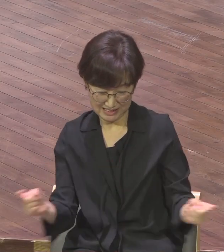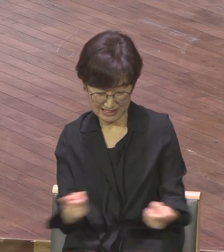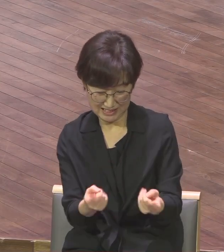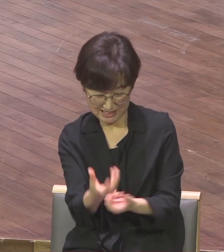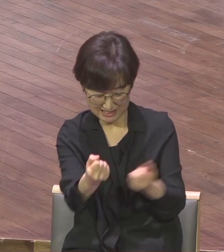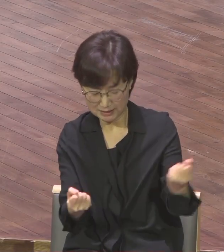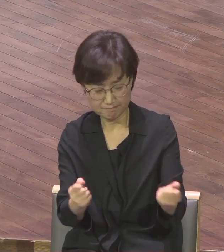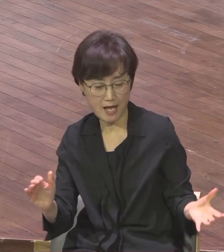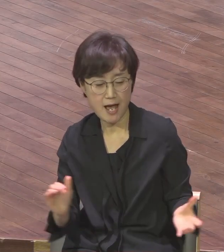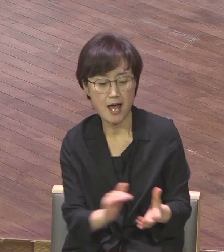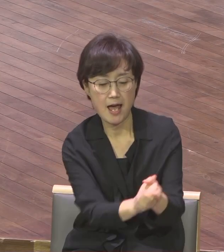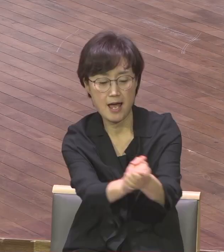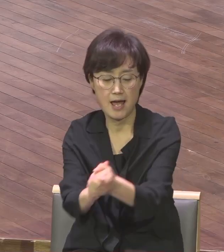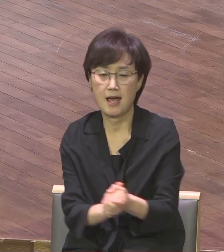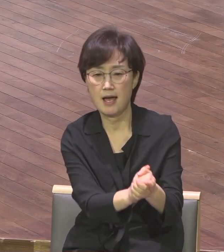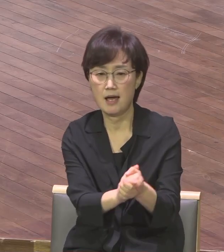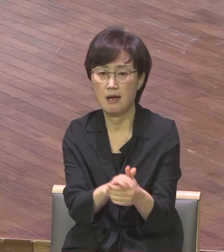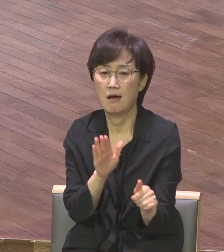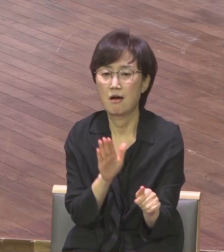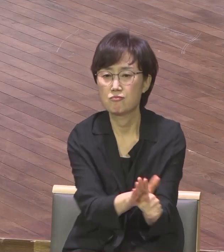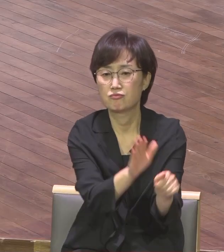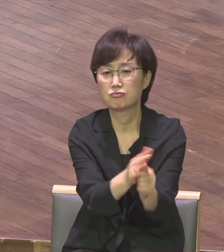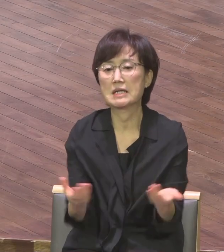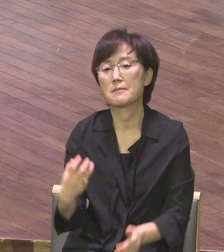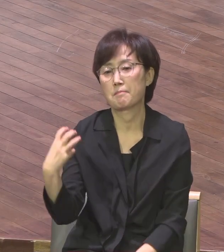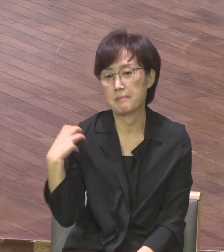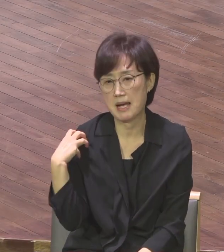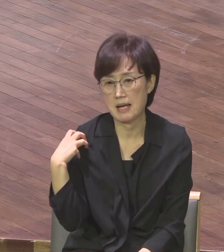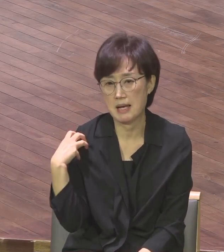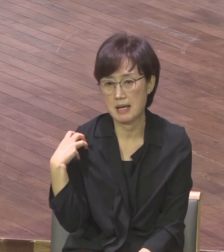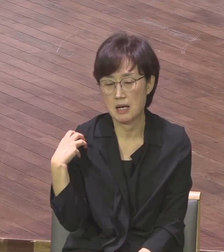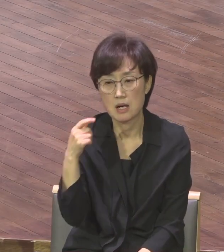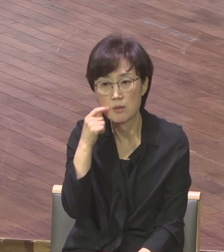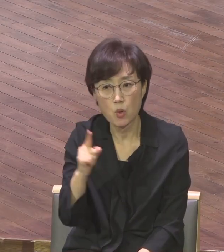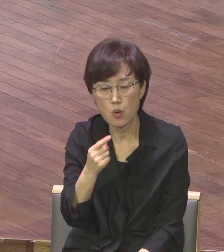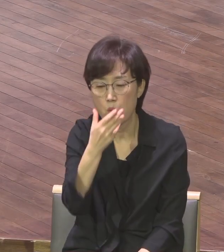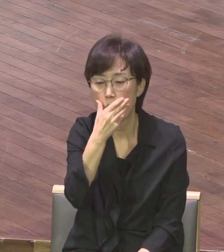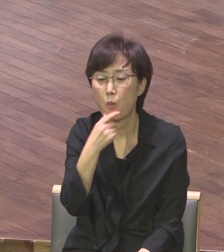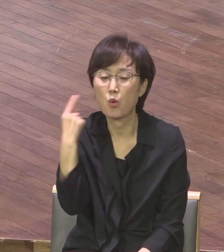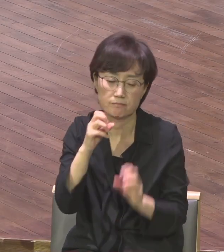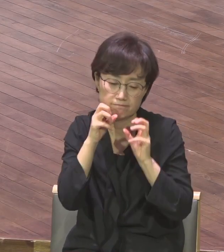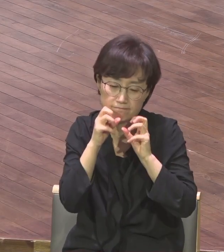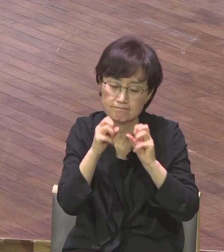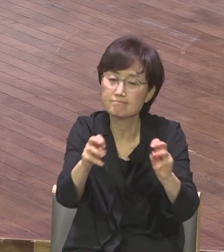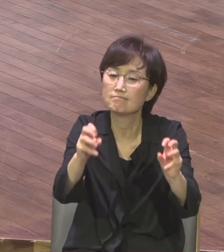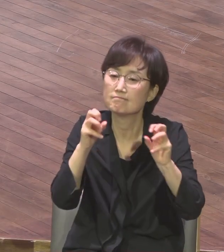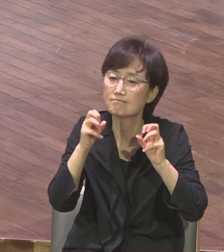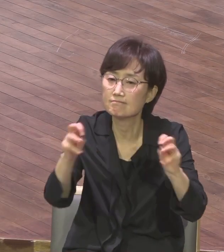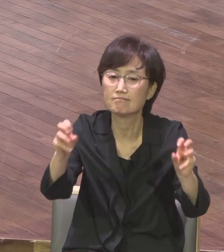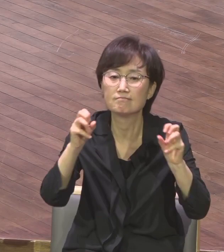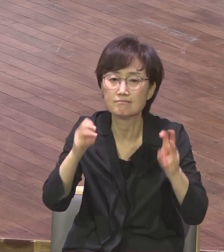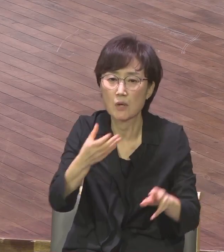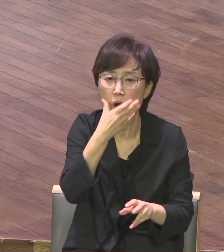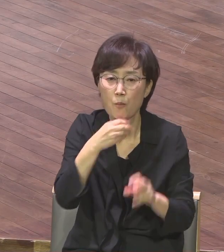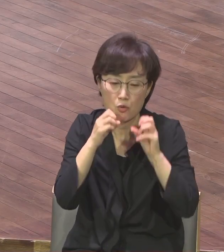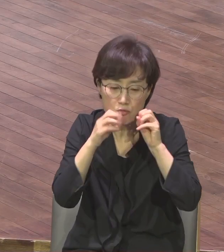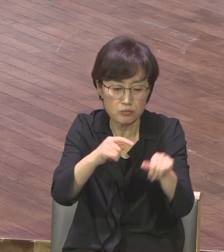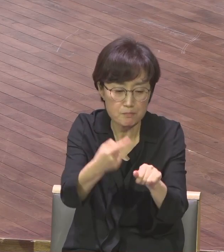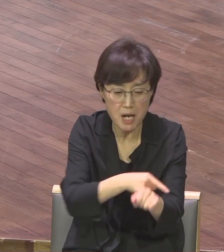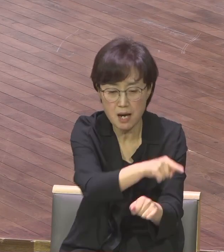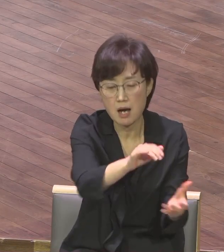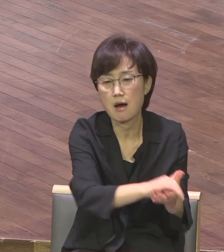대속과 부활의 복음을 가지고 현장을 변화시켜 나가는, 내 삶의 현장을 변화시켜 나가는 그리스도의